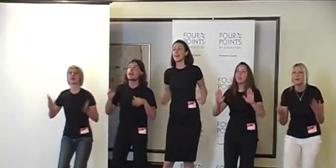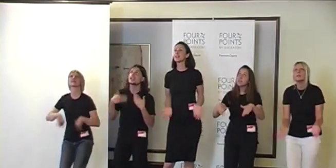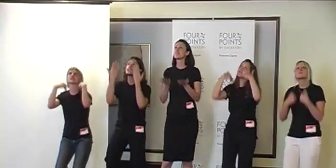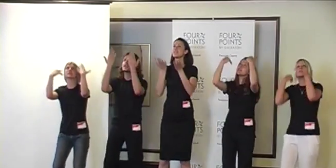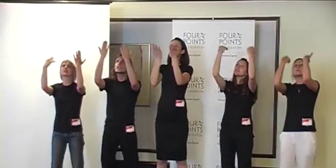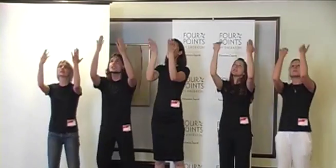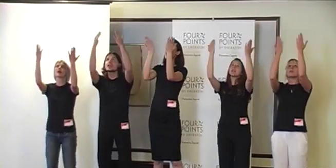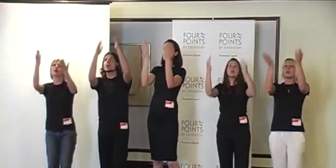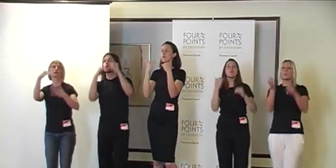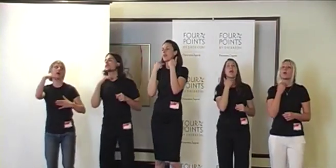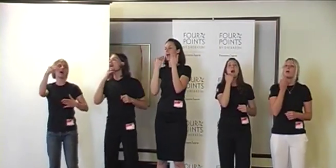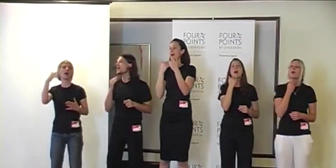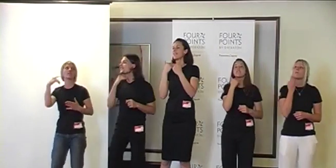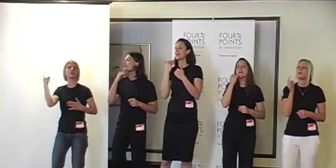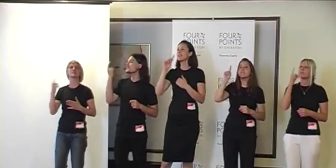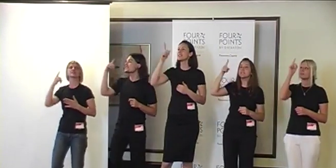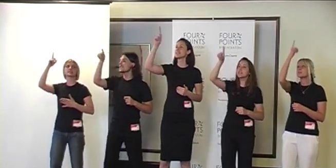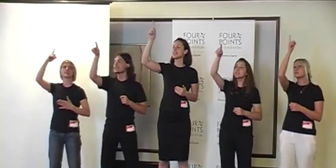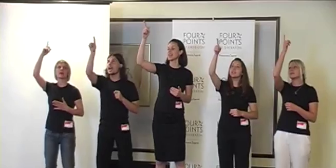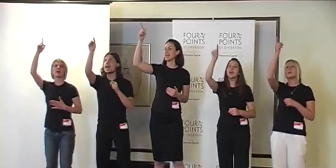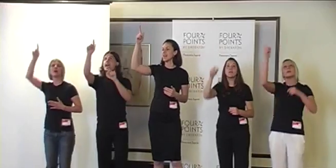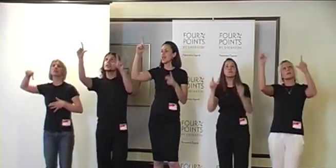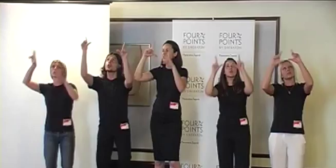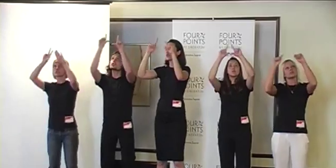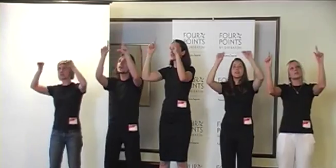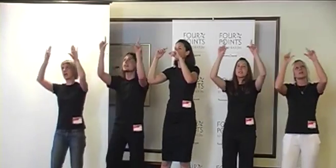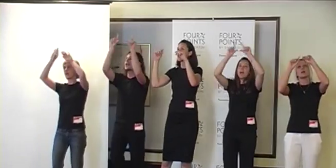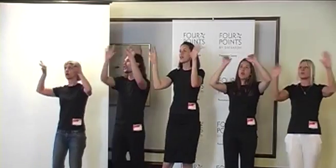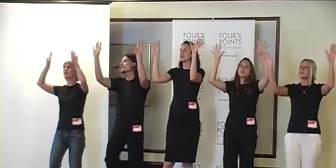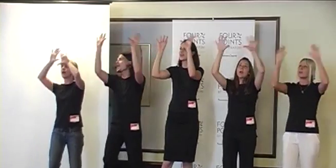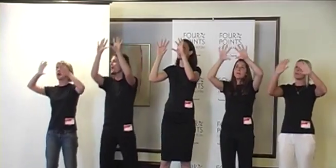nas vine u glave visine, do zvijezdanog neba,